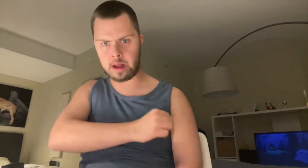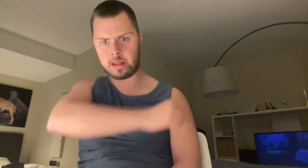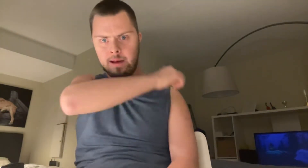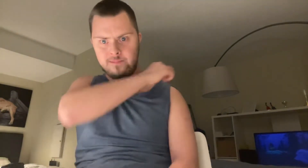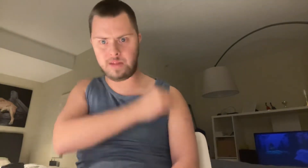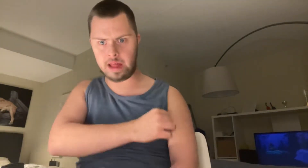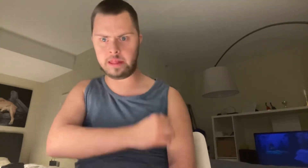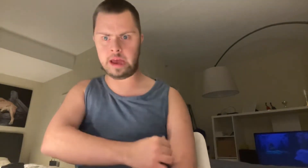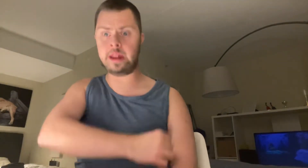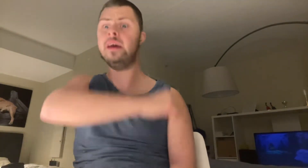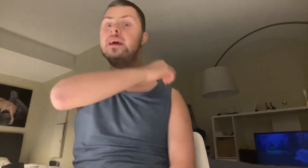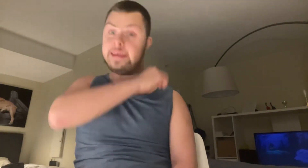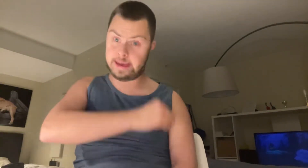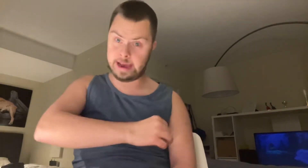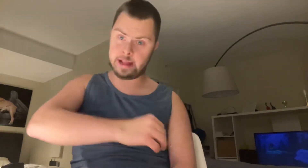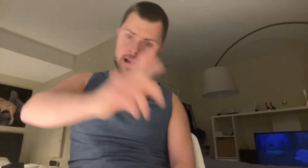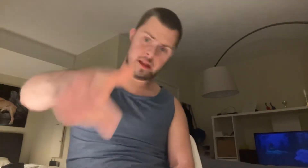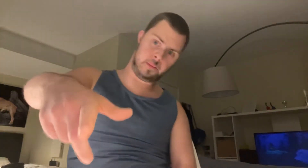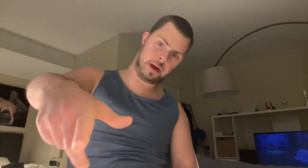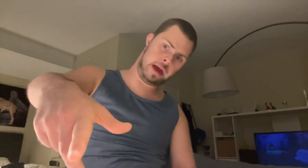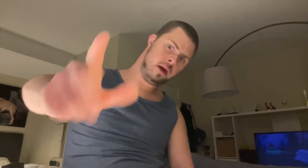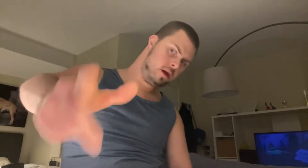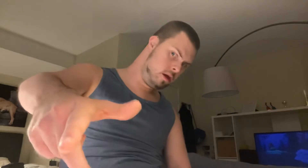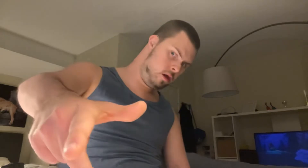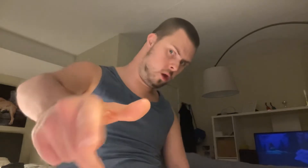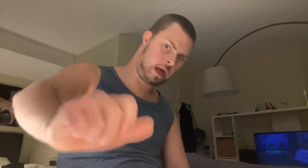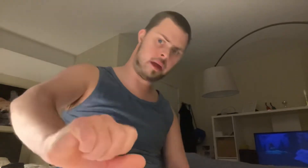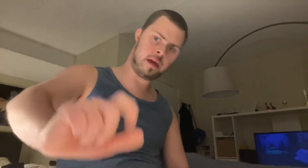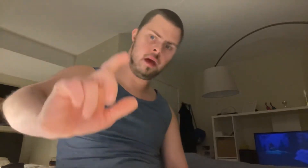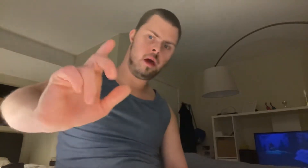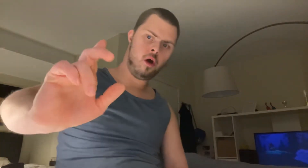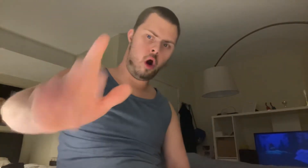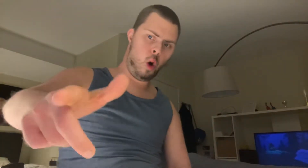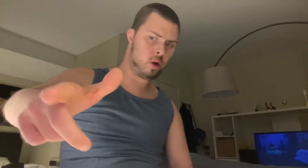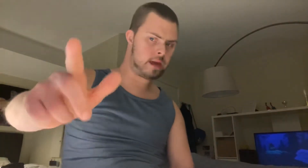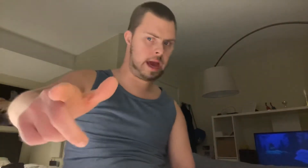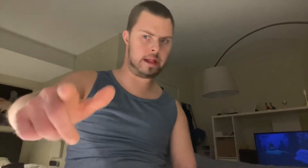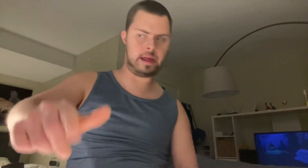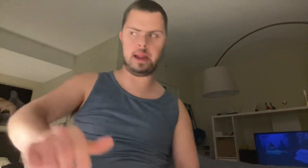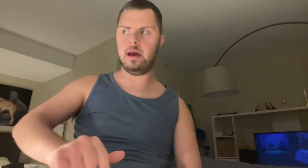YouTube-enprimant vänner igen till mig. Ja, tack. Och en till.